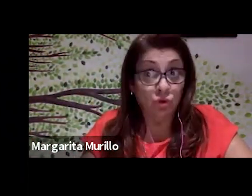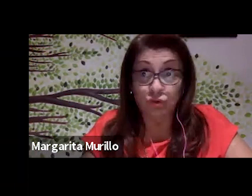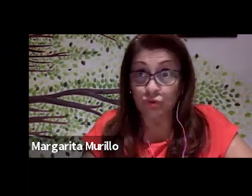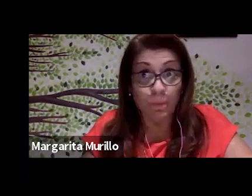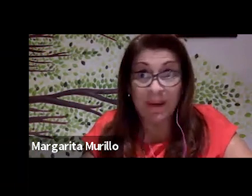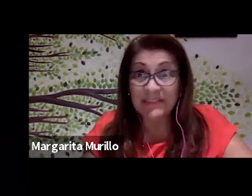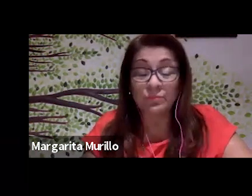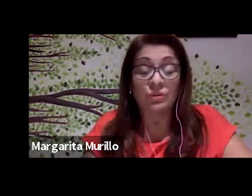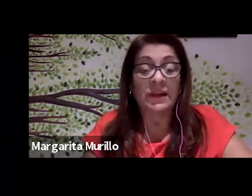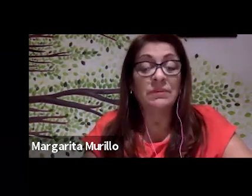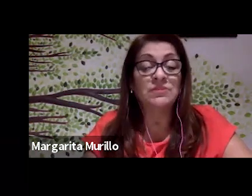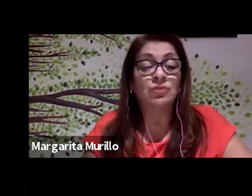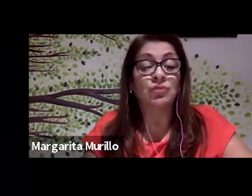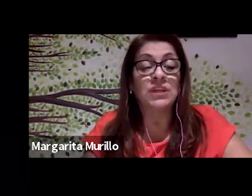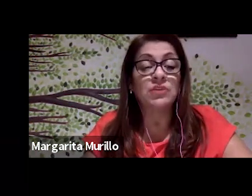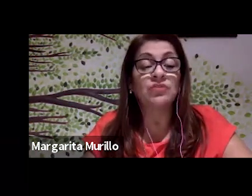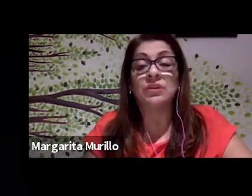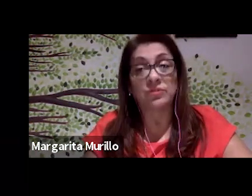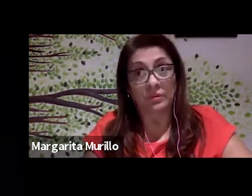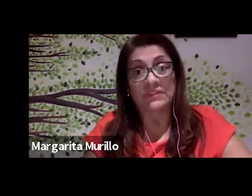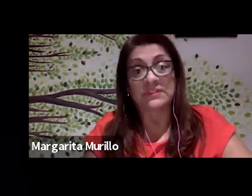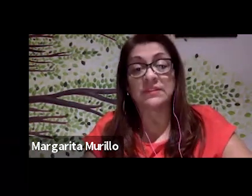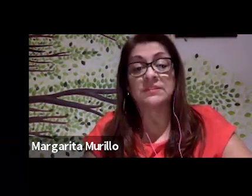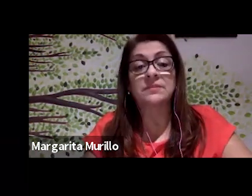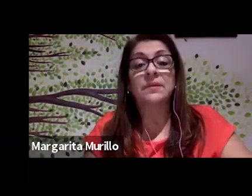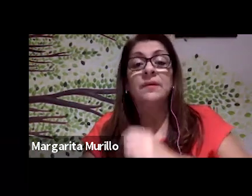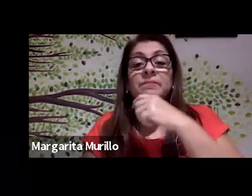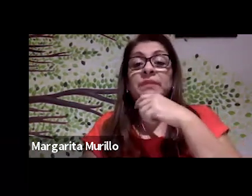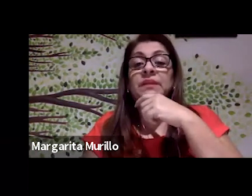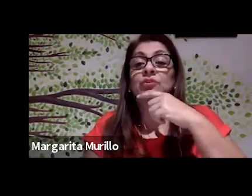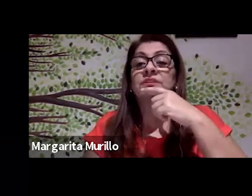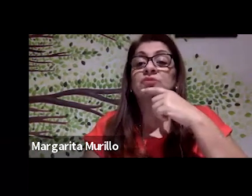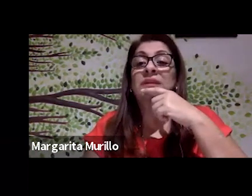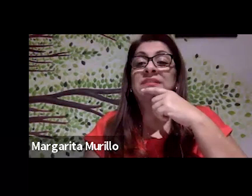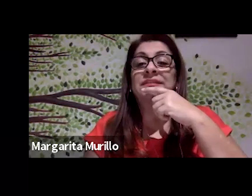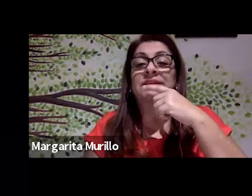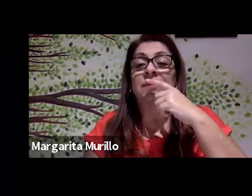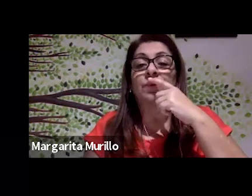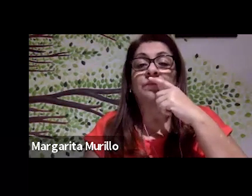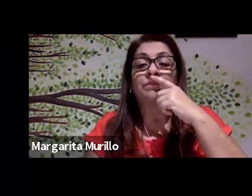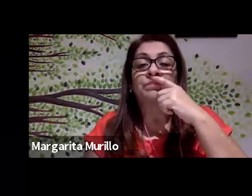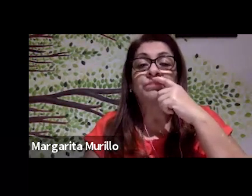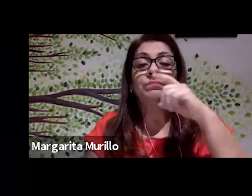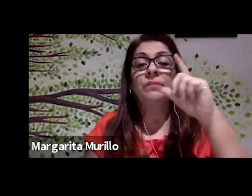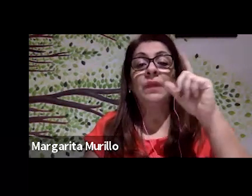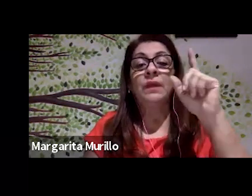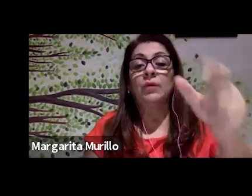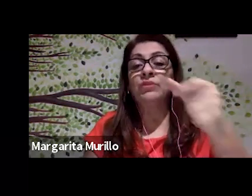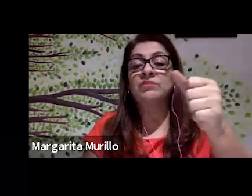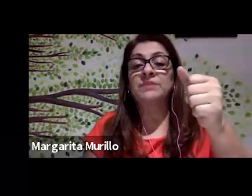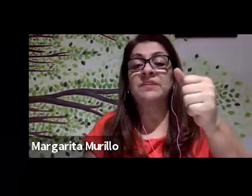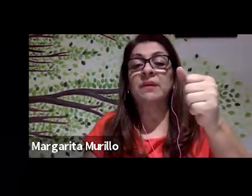los más vulnerables son los niños y los adolescentes Entonces cuál es el atractivo